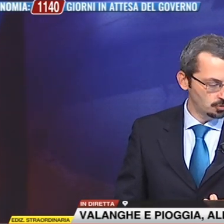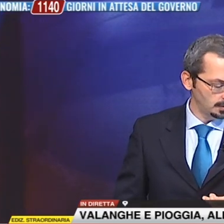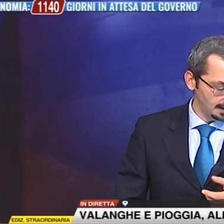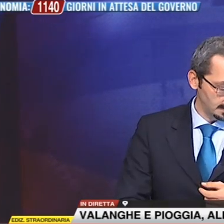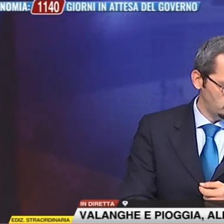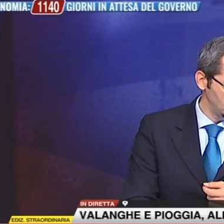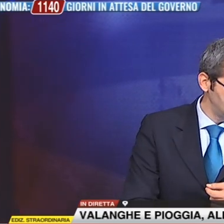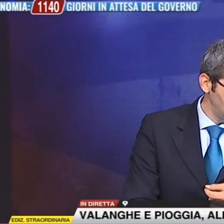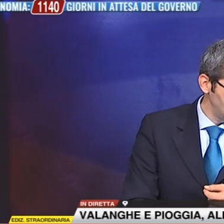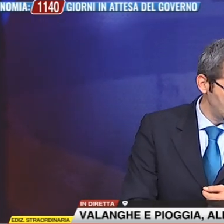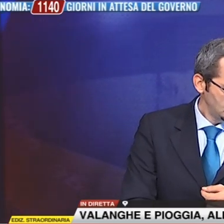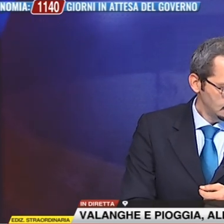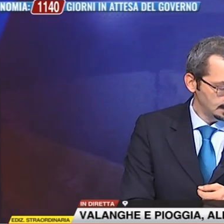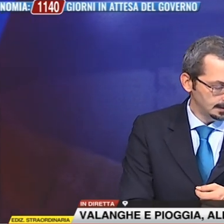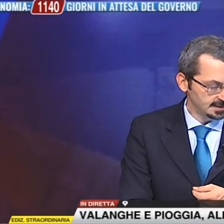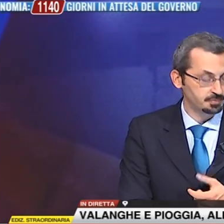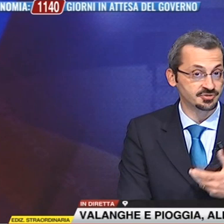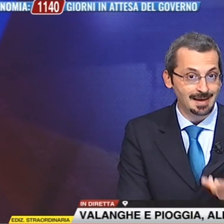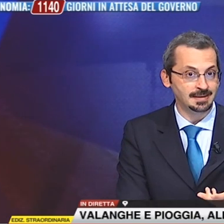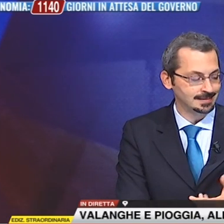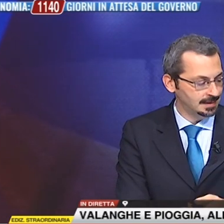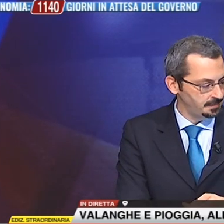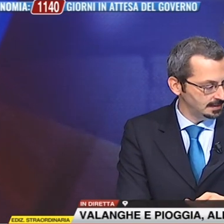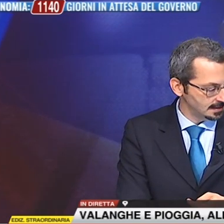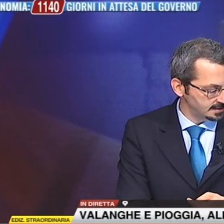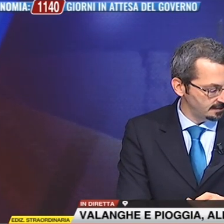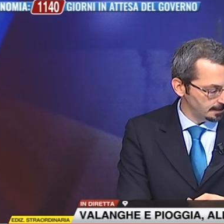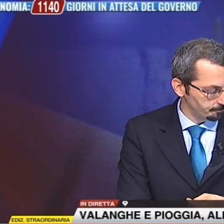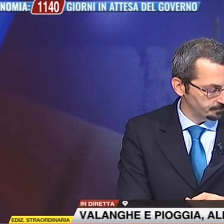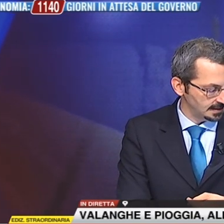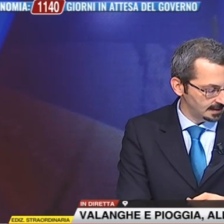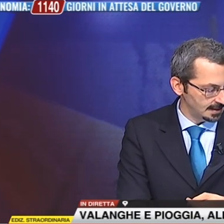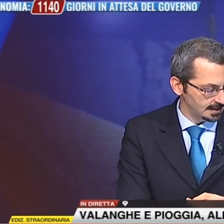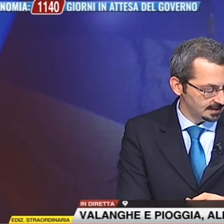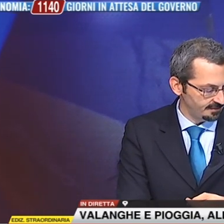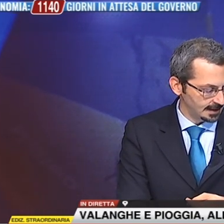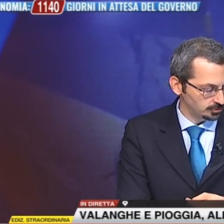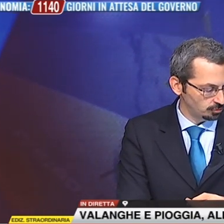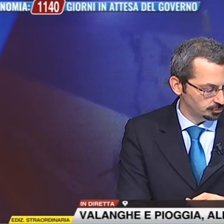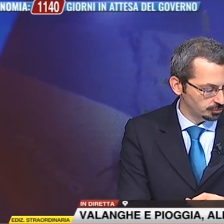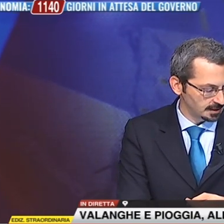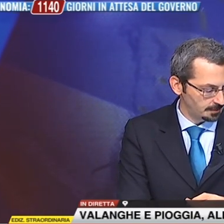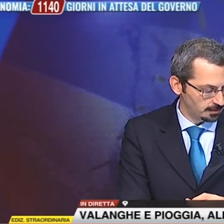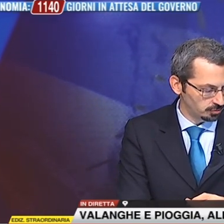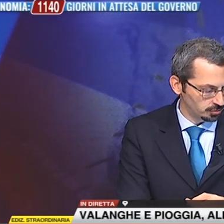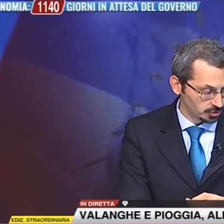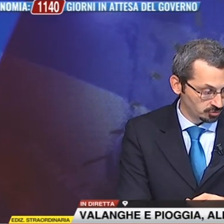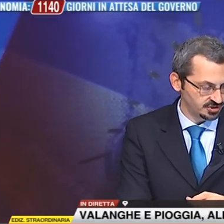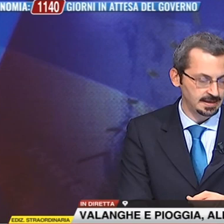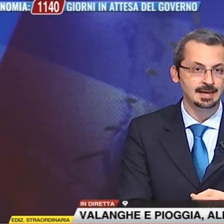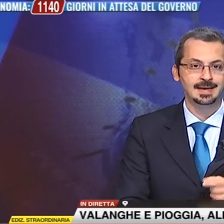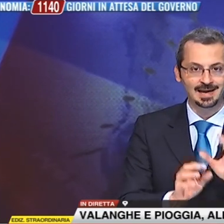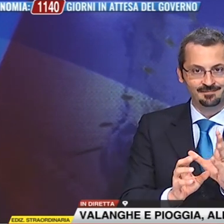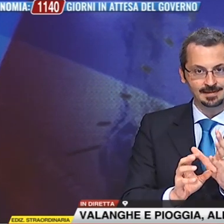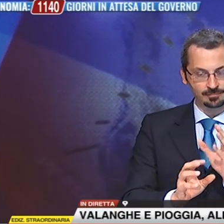importante, con le parole del responsabile delle terapie intensive del Veneto, il dottor Paolo